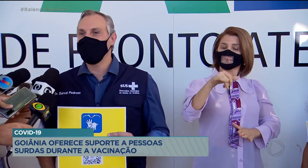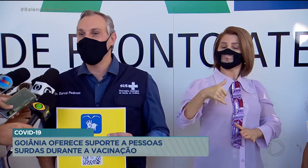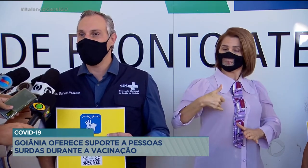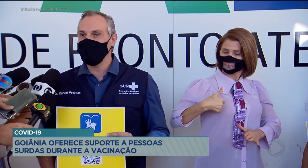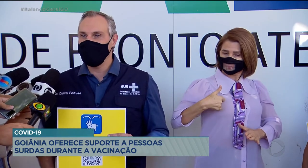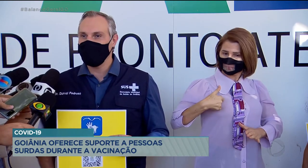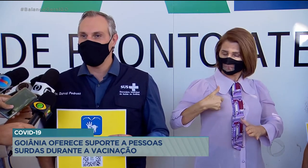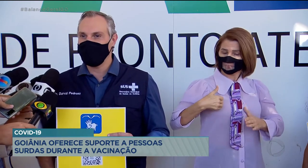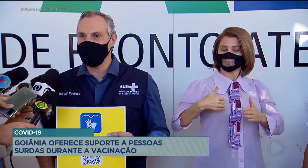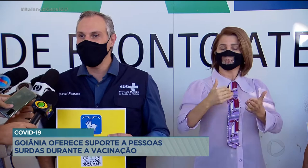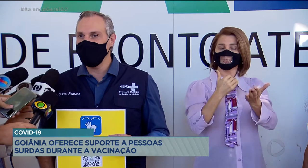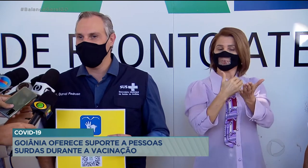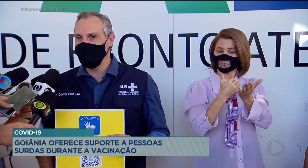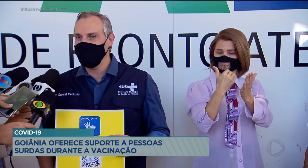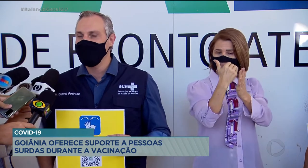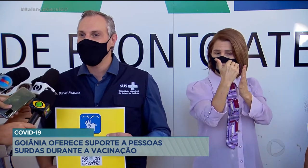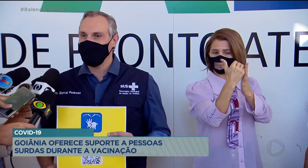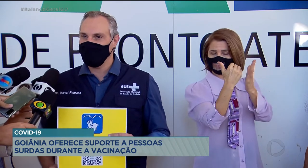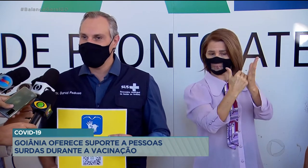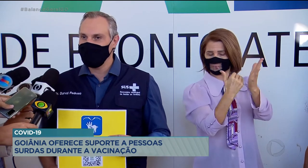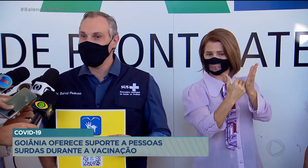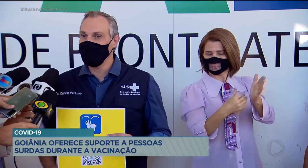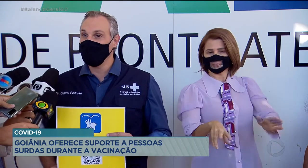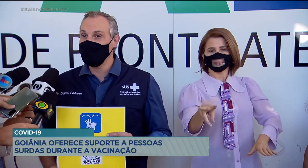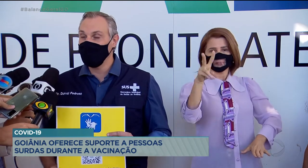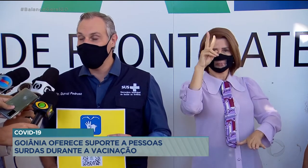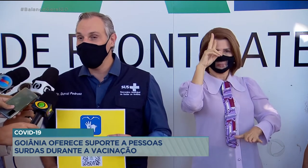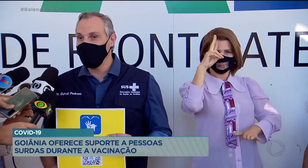estamos abrindo a agenda para segunda-feira para a